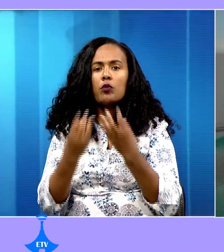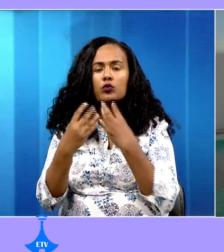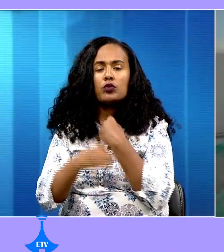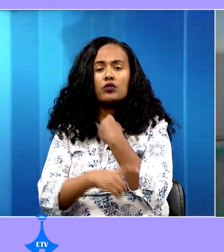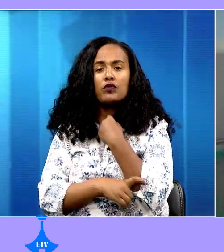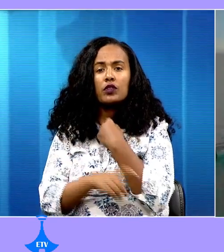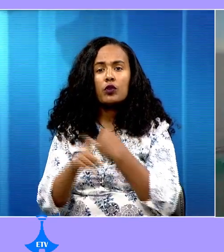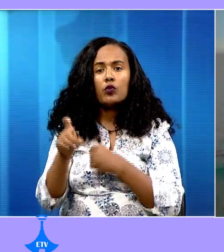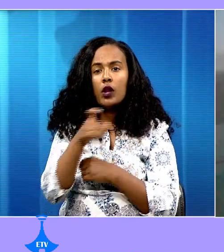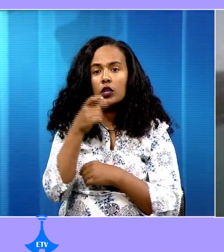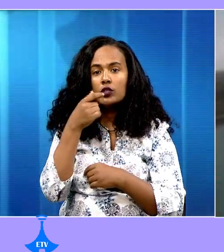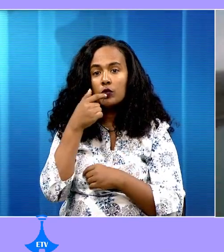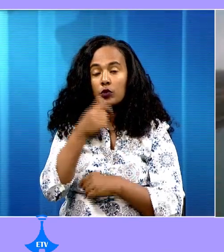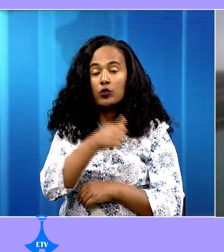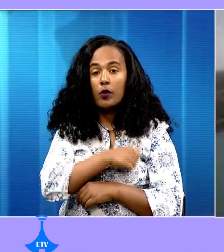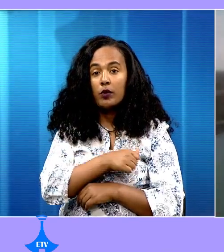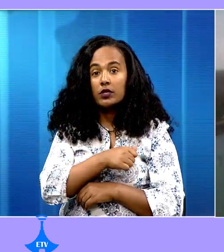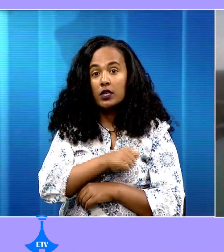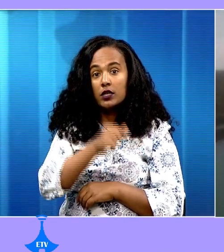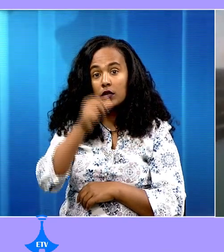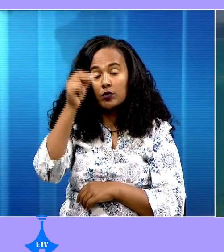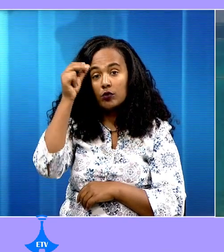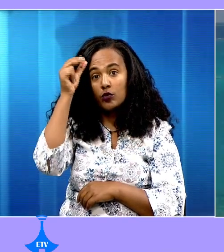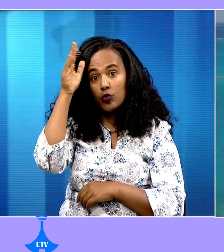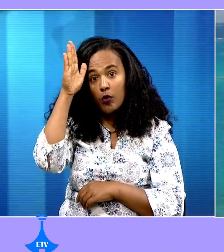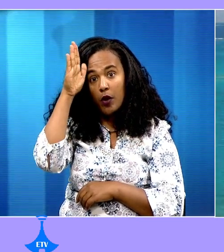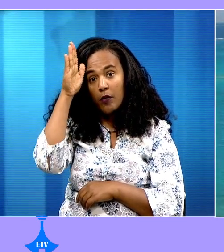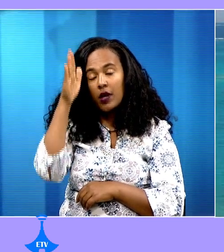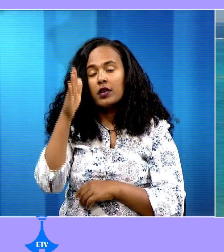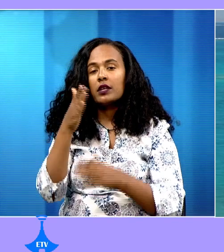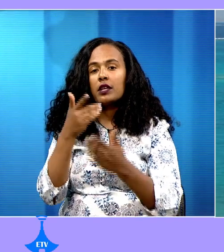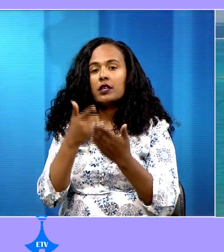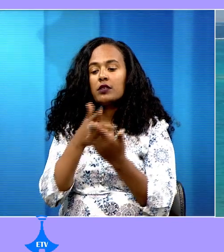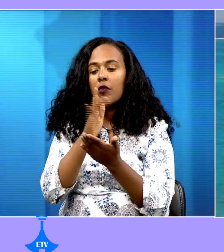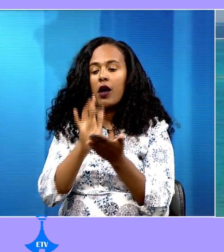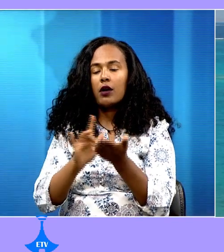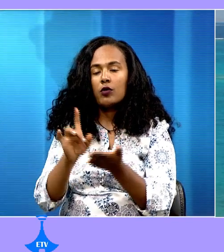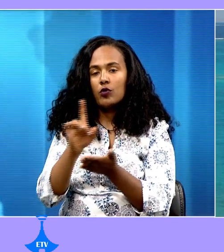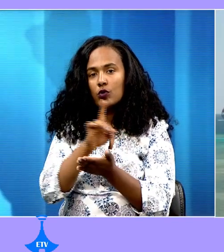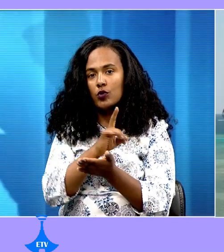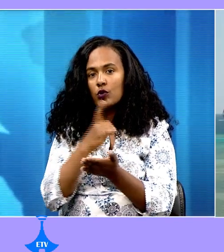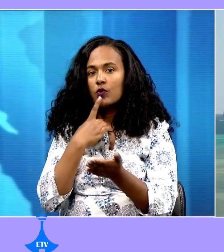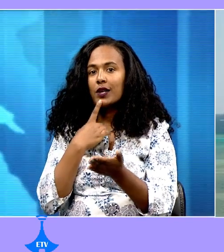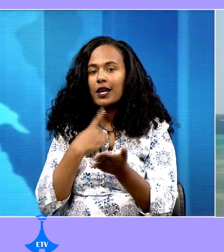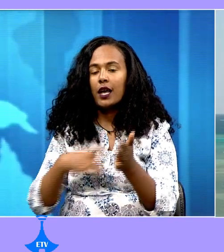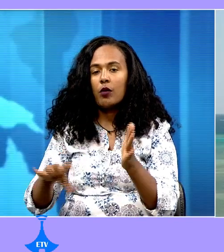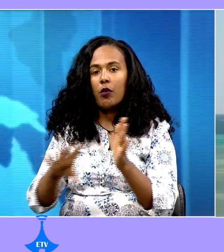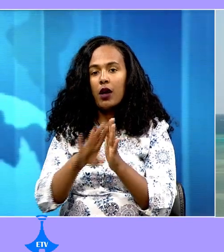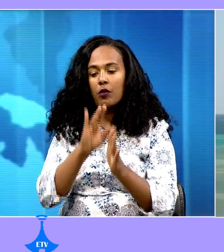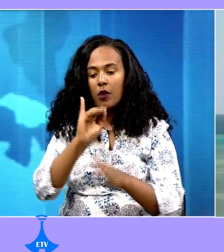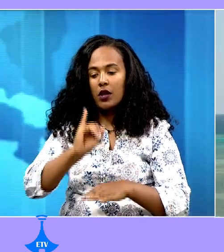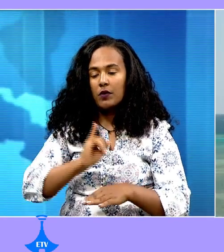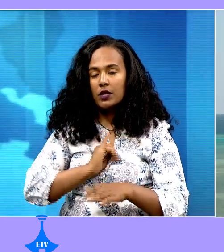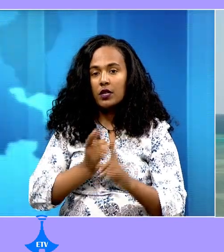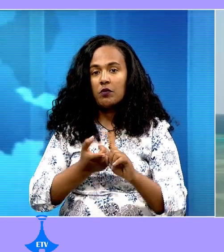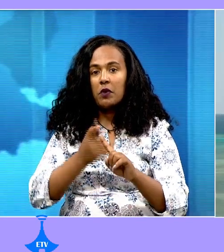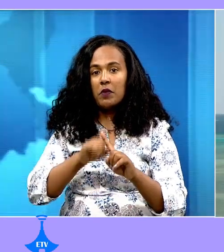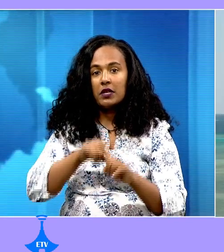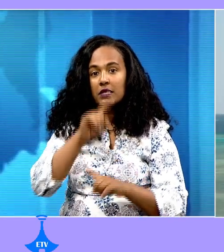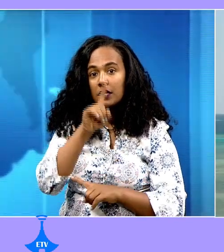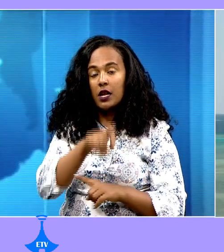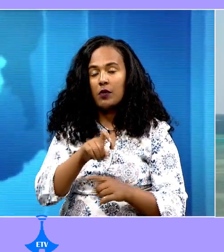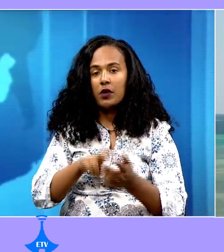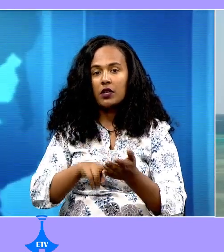የሚሉት አምባሳደር ግሩም አባይ የዓለም ፖለቲካና ኢኮኖሚ የስበት ማዕከል ወደሆነው ወደ ቀይ ባህር የወደብ ባለቤትነት መመለስ እንዳለባትም